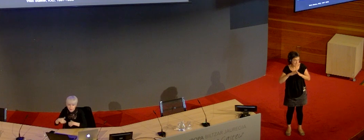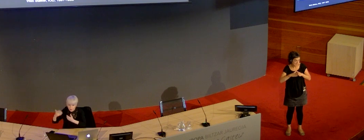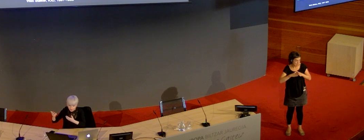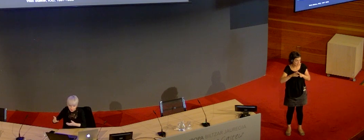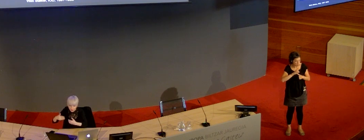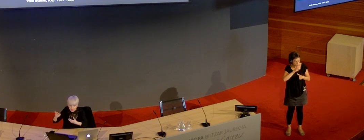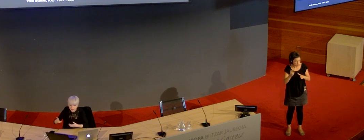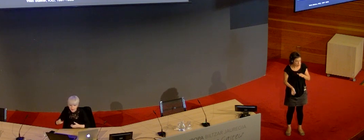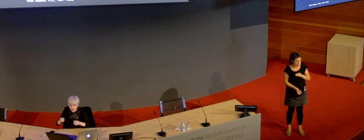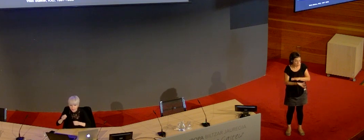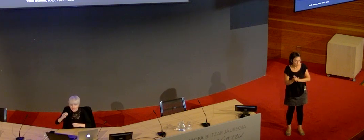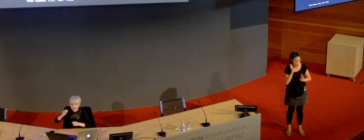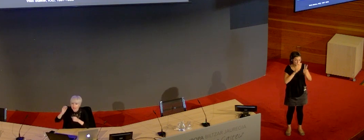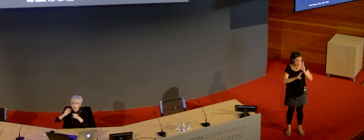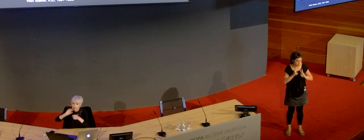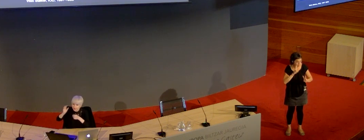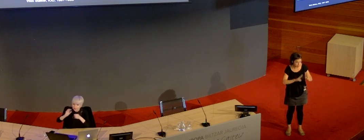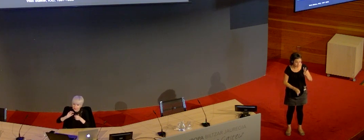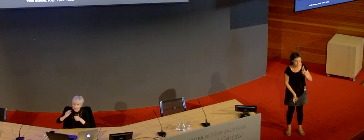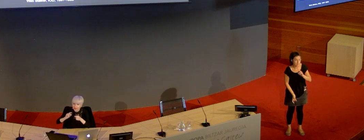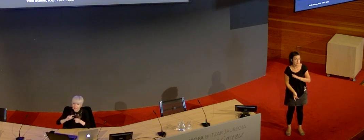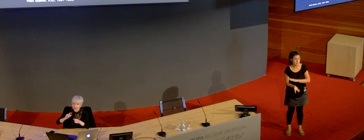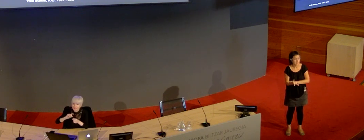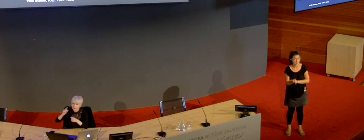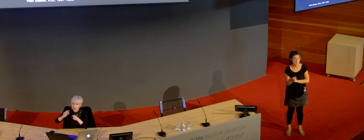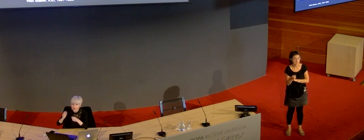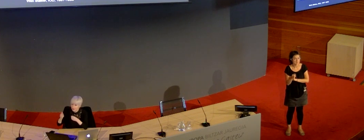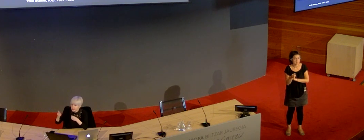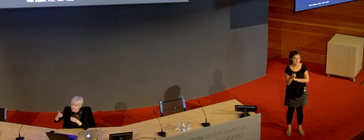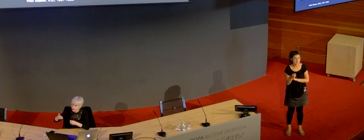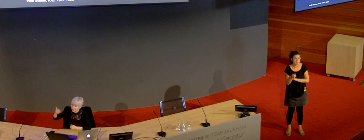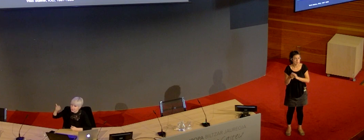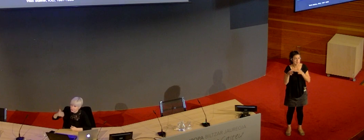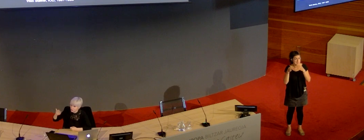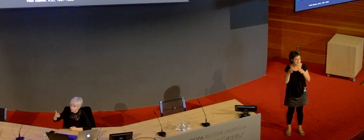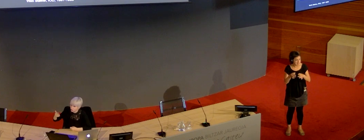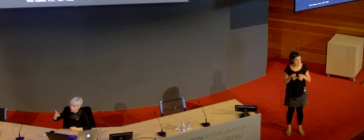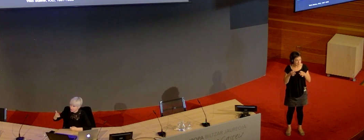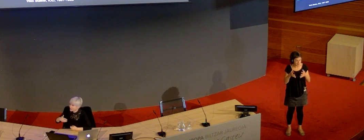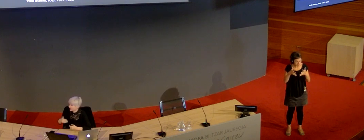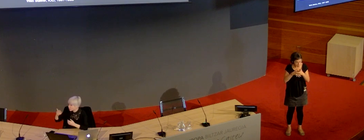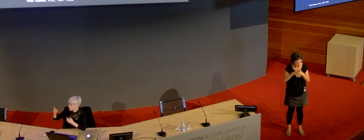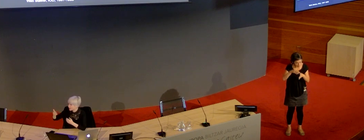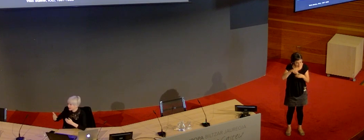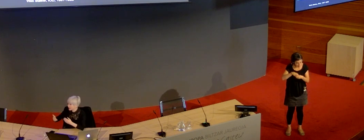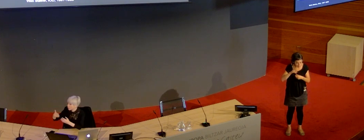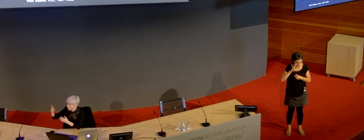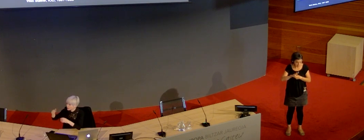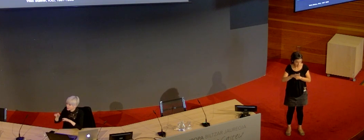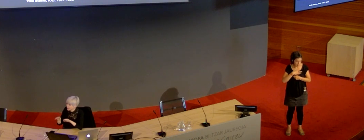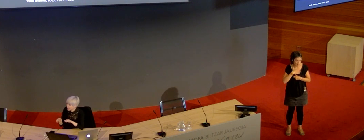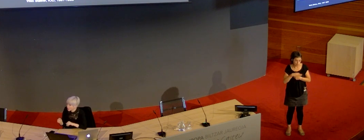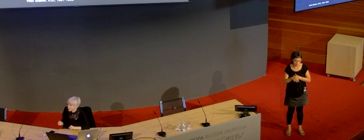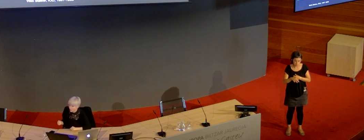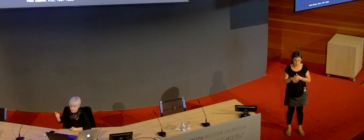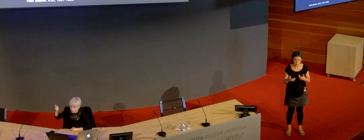visualizadores y Editores que permitían e que siempre hacían visible esa estructura y que nos permitían conocer y